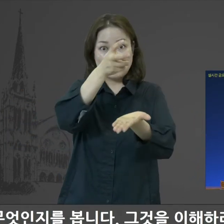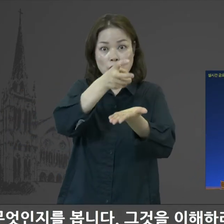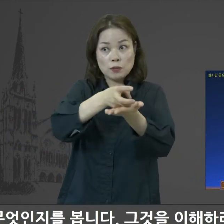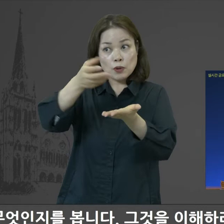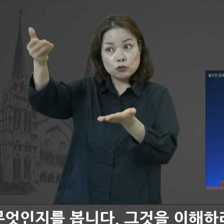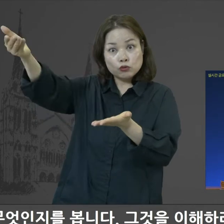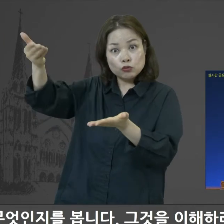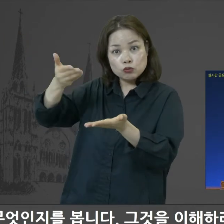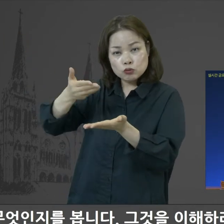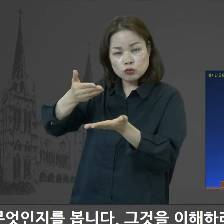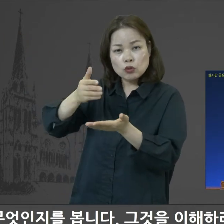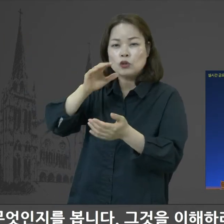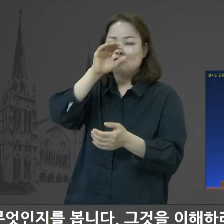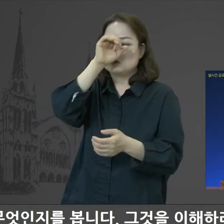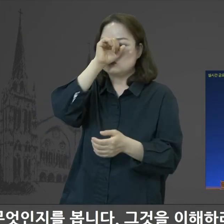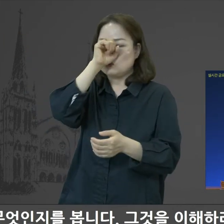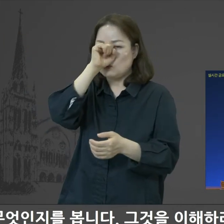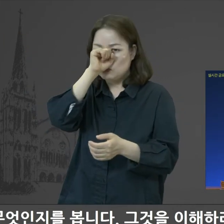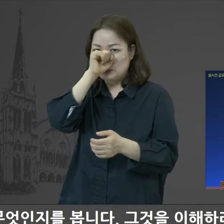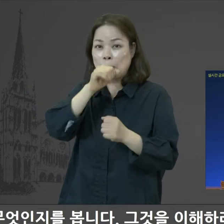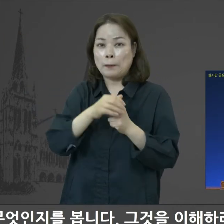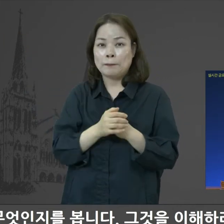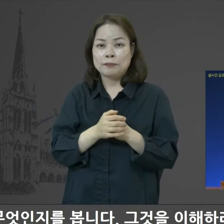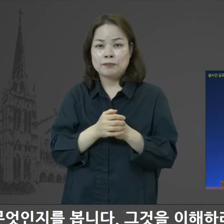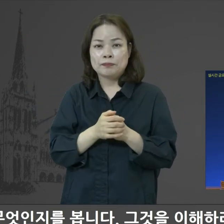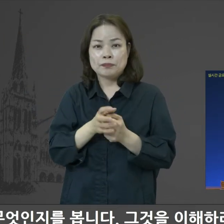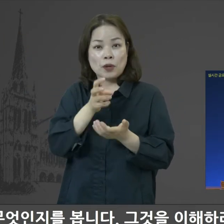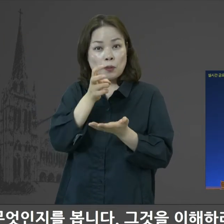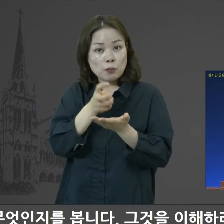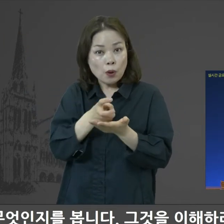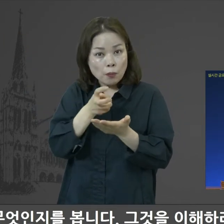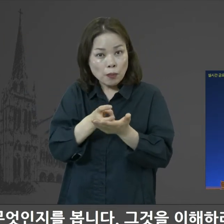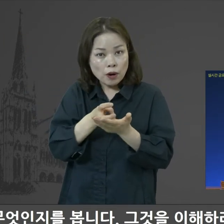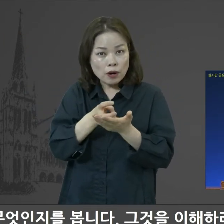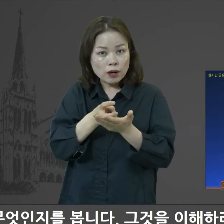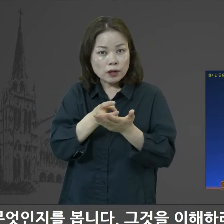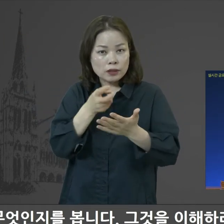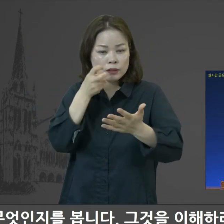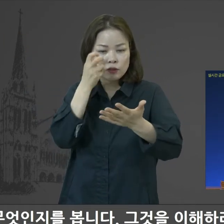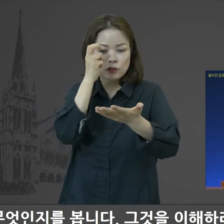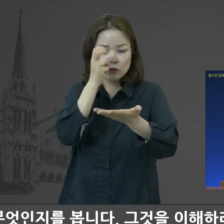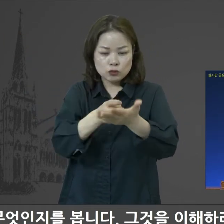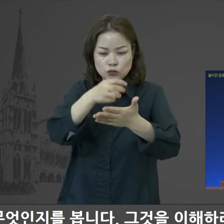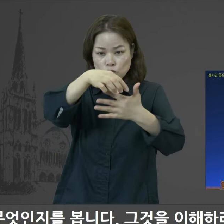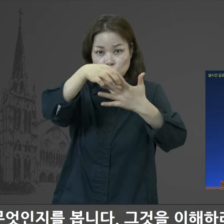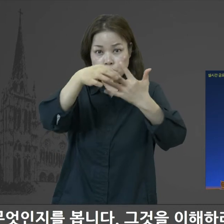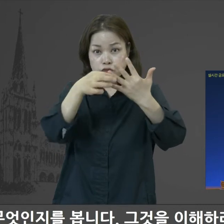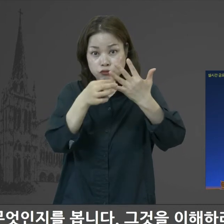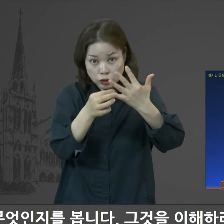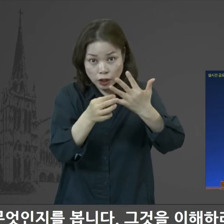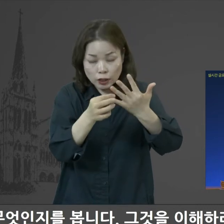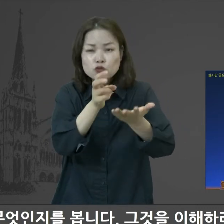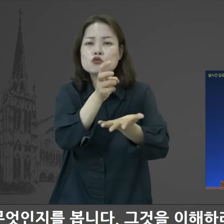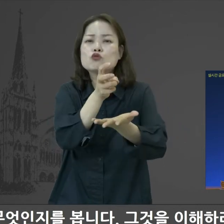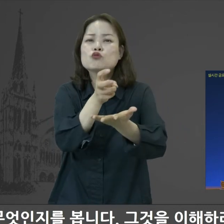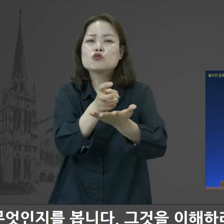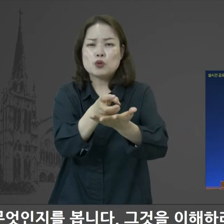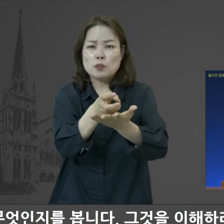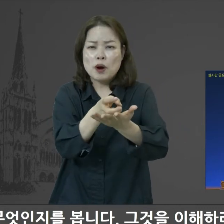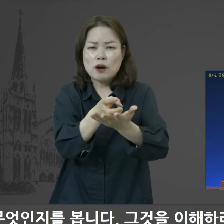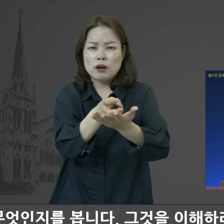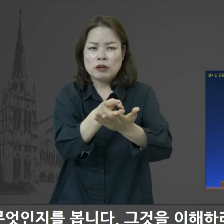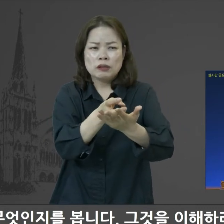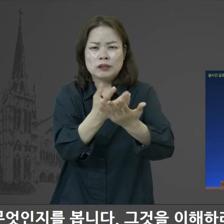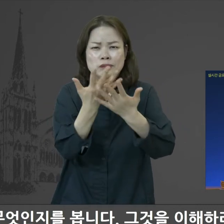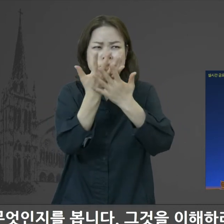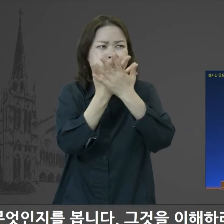준 조문, 일종의 법 조문과 같이 규정과 같은 율법, 이것이